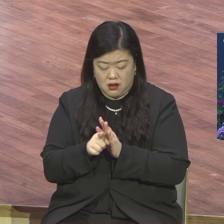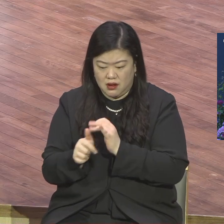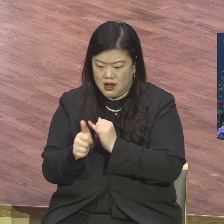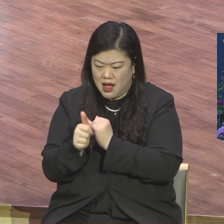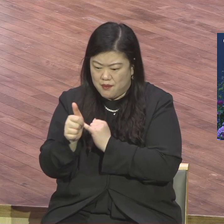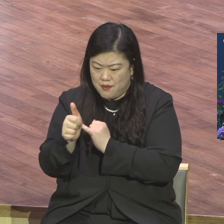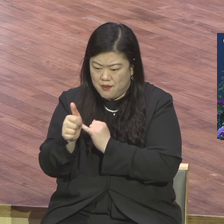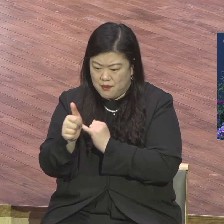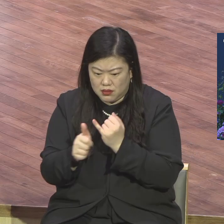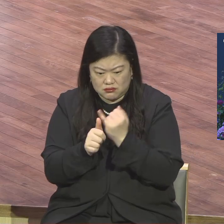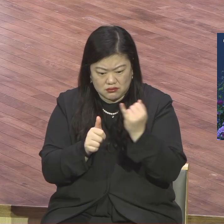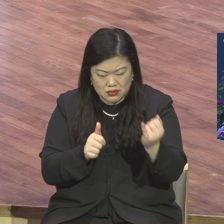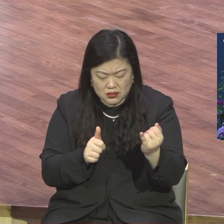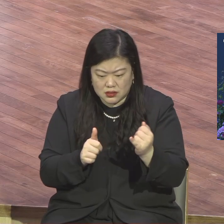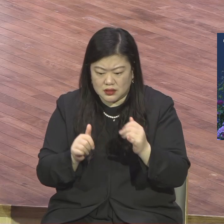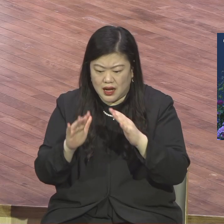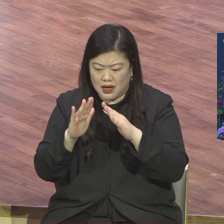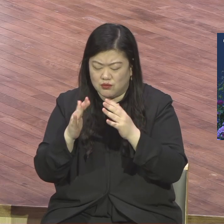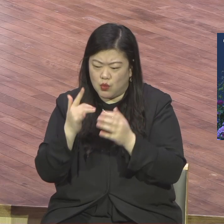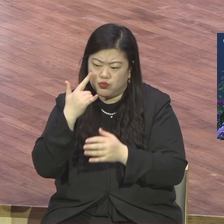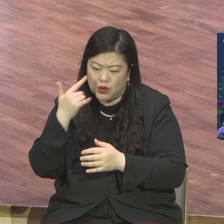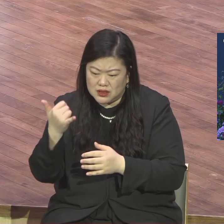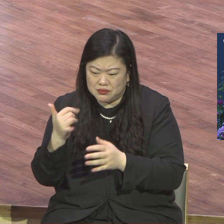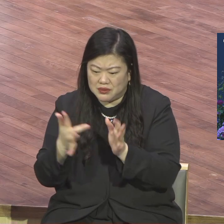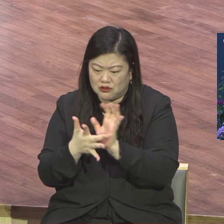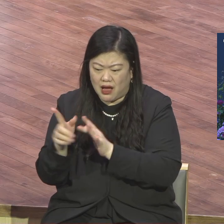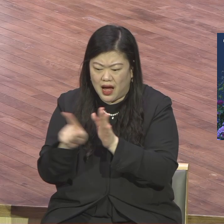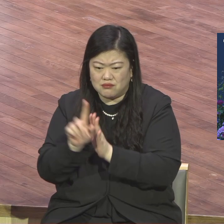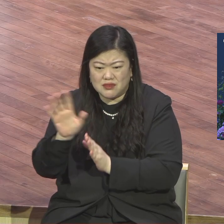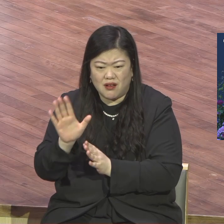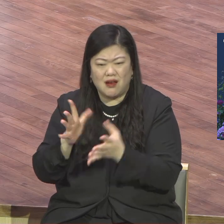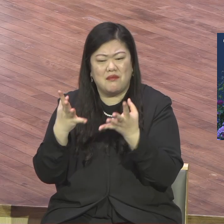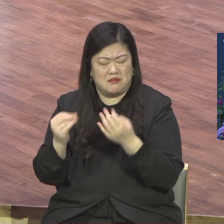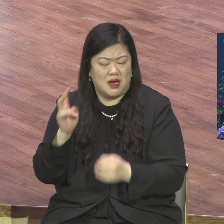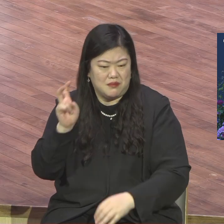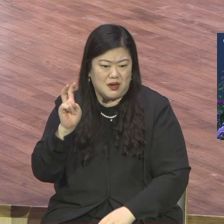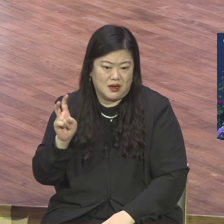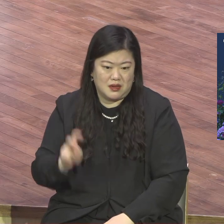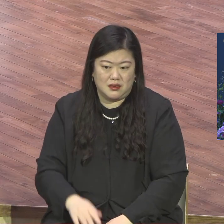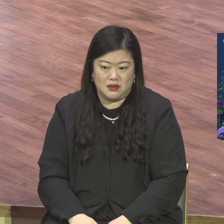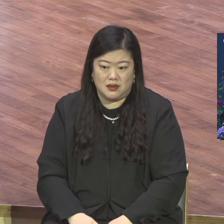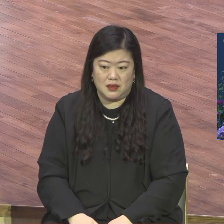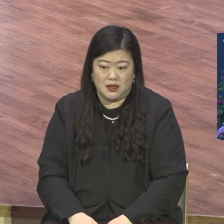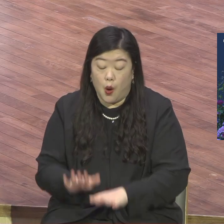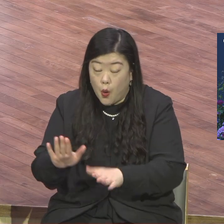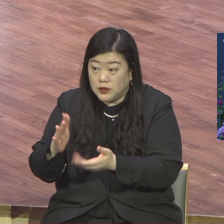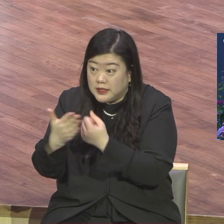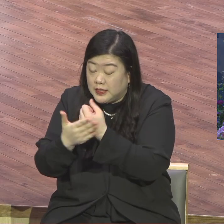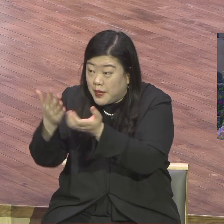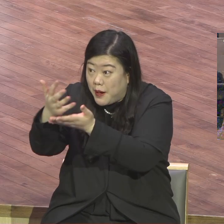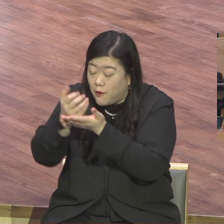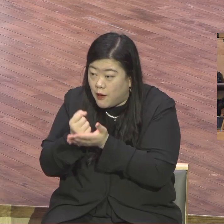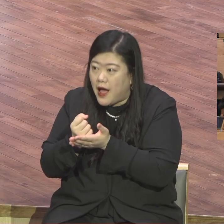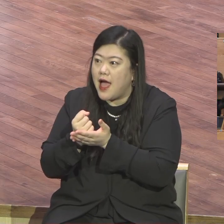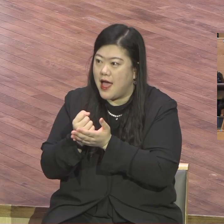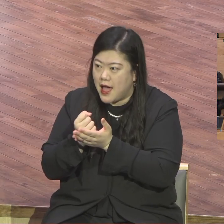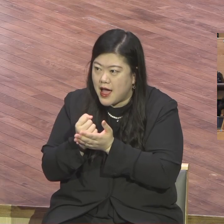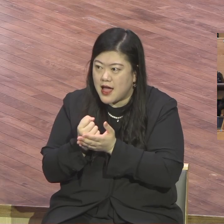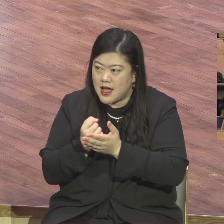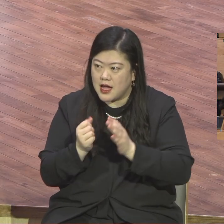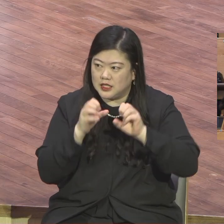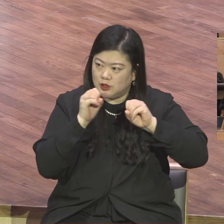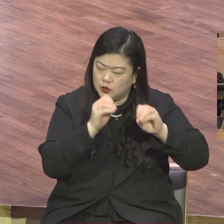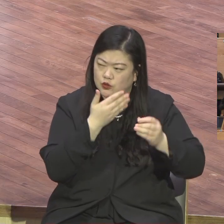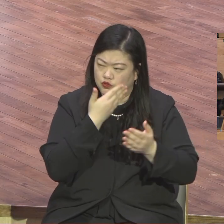오늘 본문 말씀을 통해서 가문 복음화의 문이 활짝 열리는 시간표 되길 바랍니다. 네,